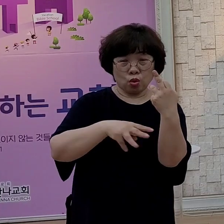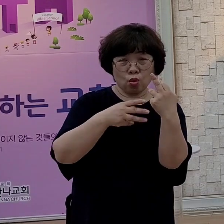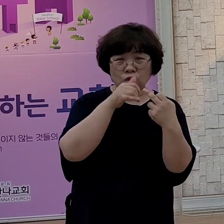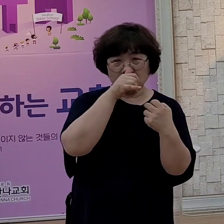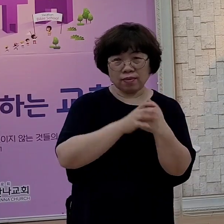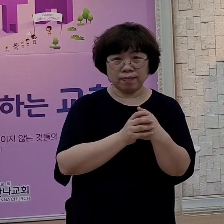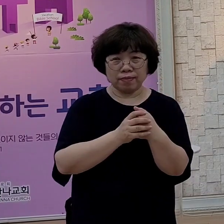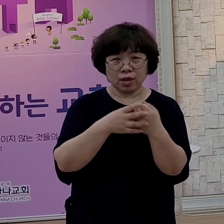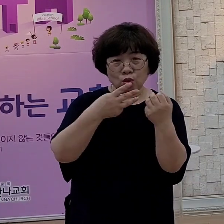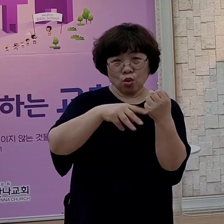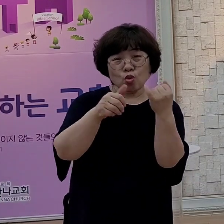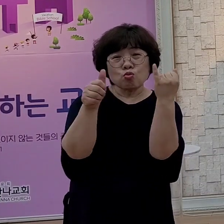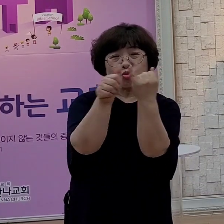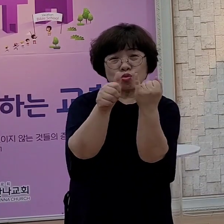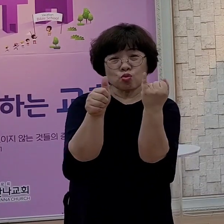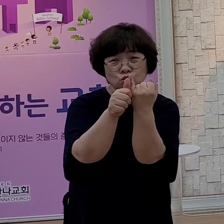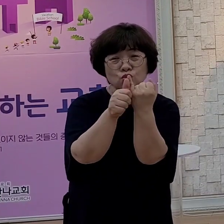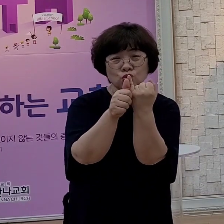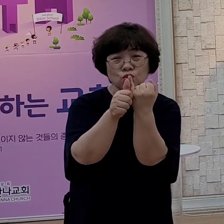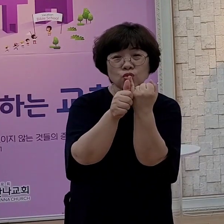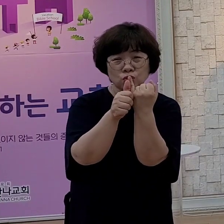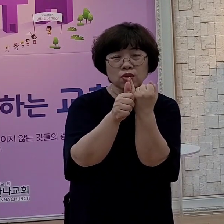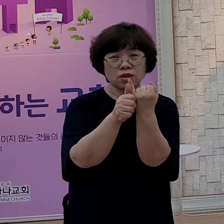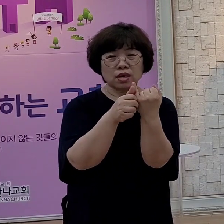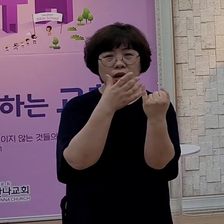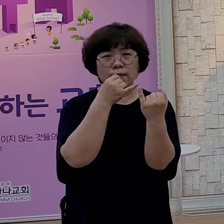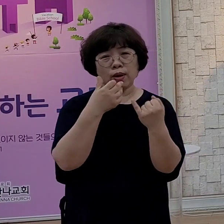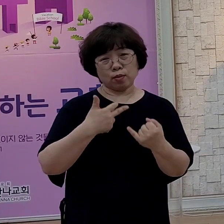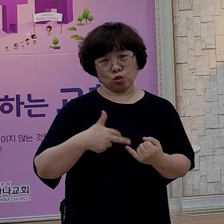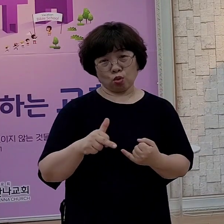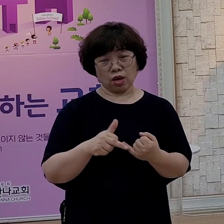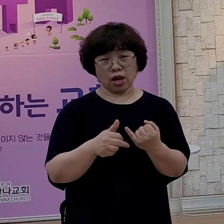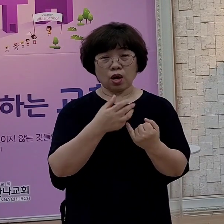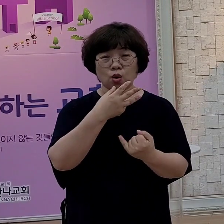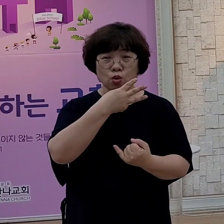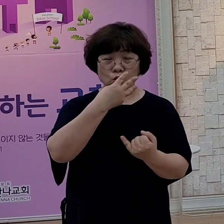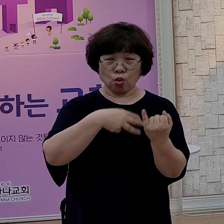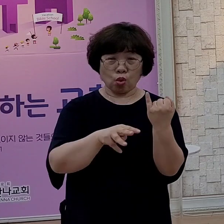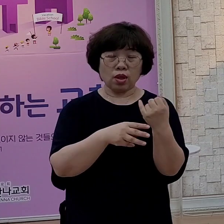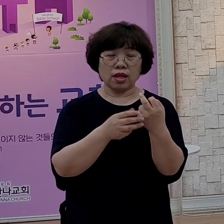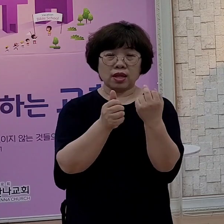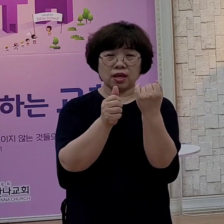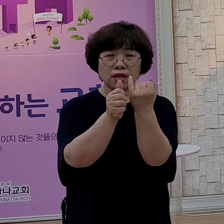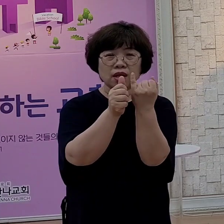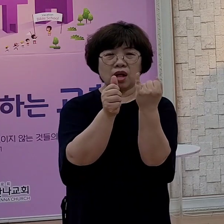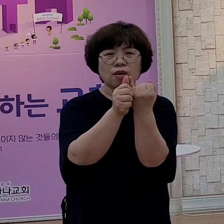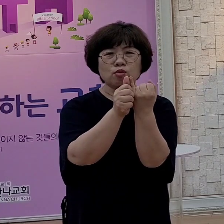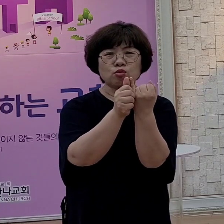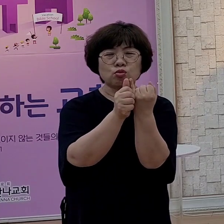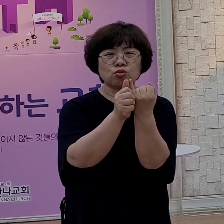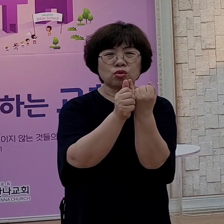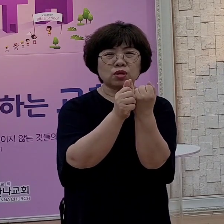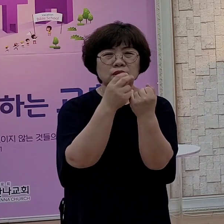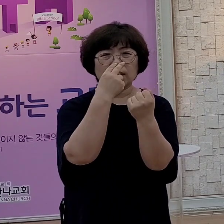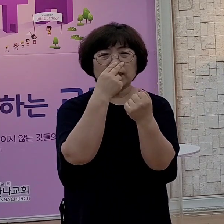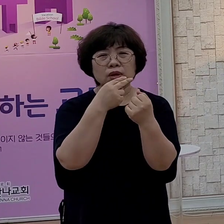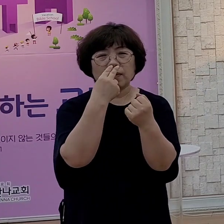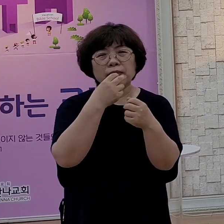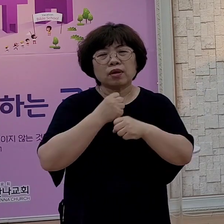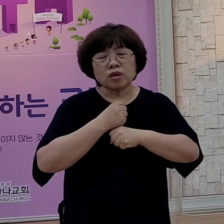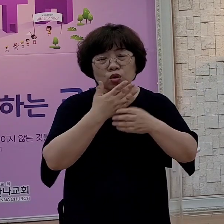안에까지도 살려두려고 했어요. 롯 때문에. 근데 롯은 뒤를 돌아봐.